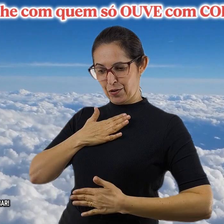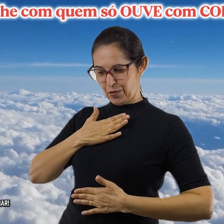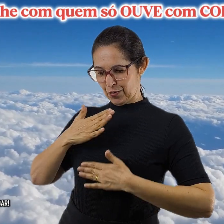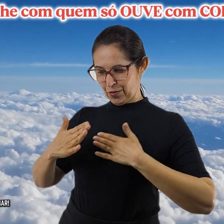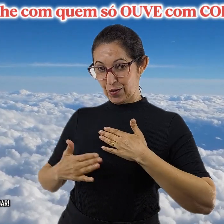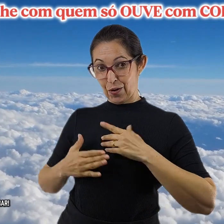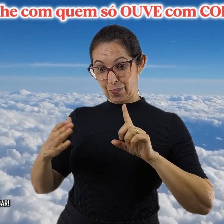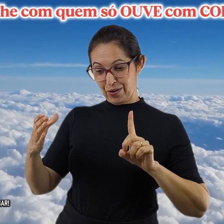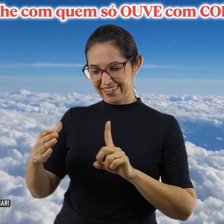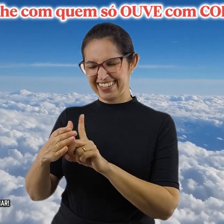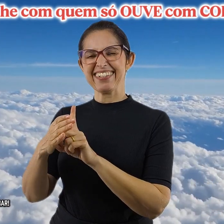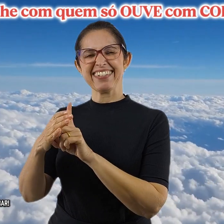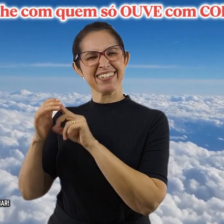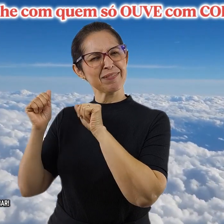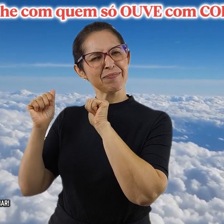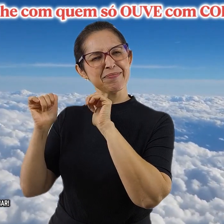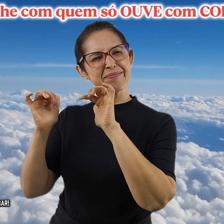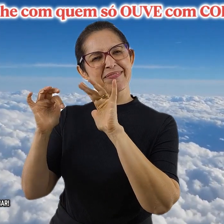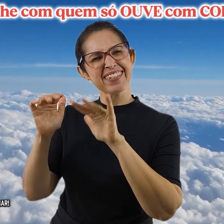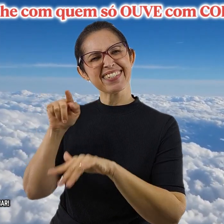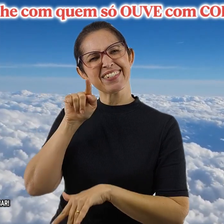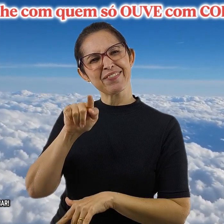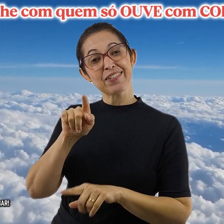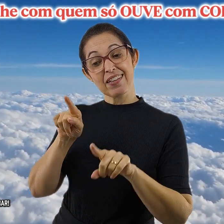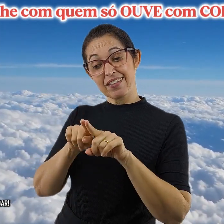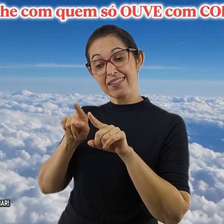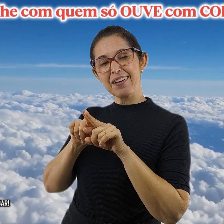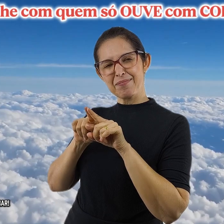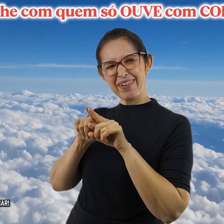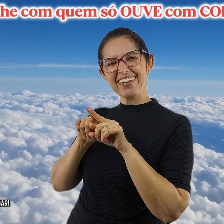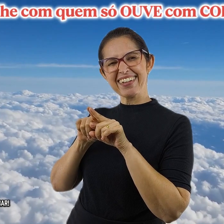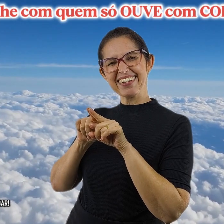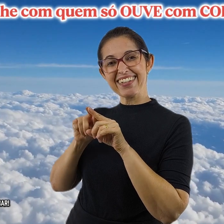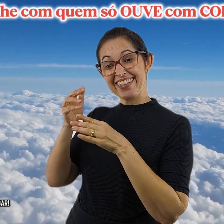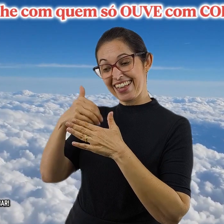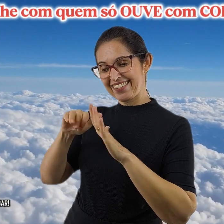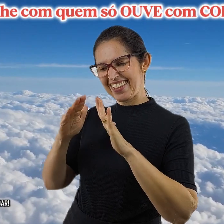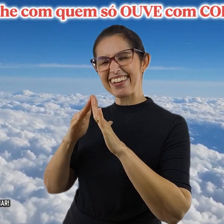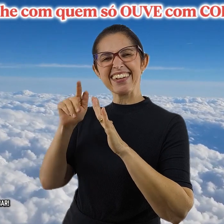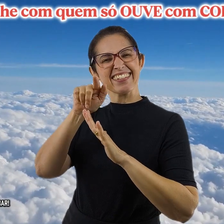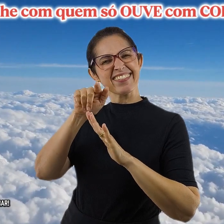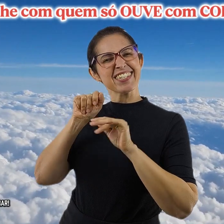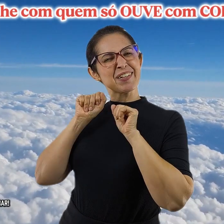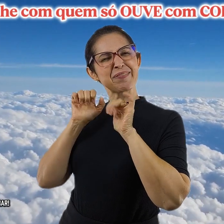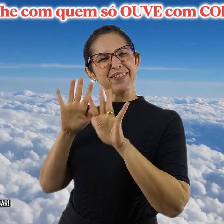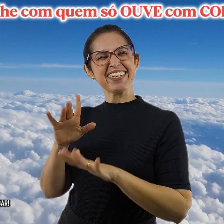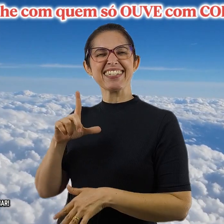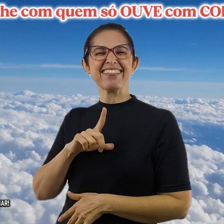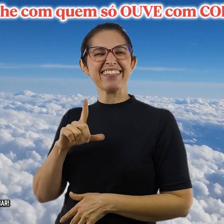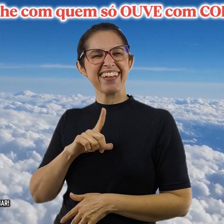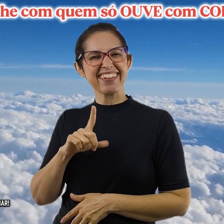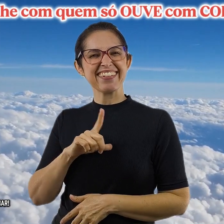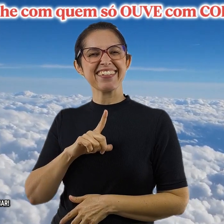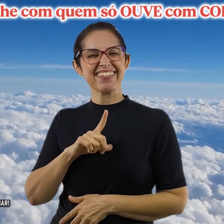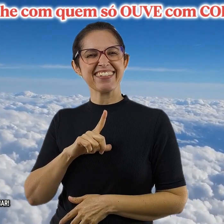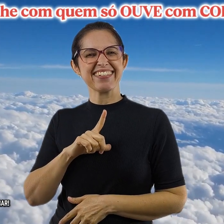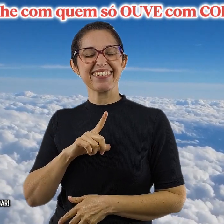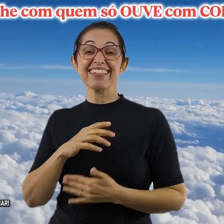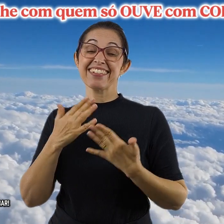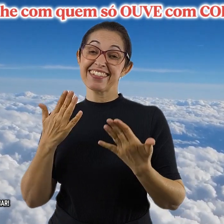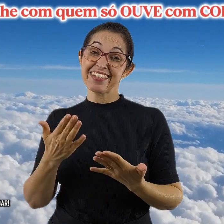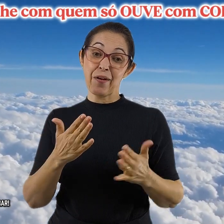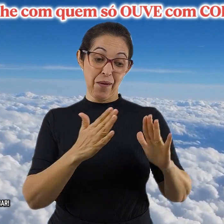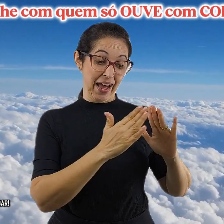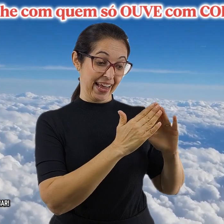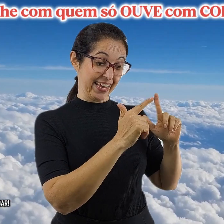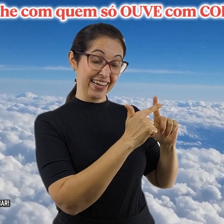recebe bênção e você é bênção na vida da igreja. A igreja primitiva foi isso. Não foi uma igreja